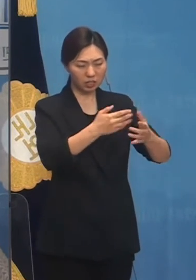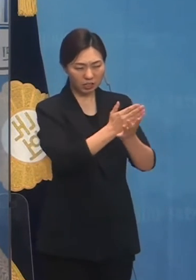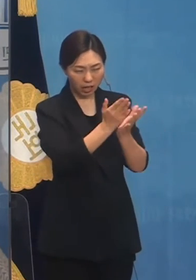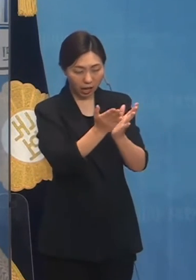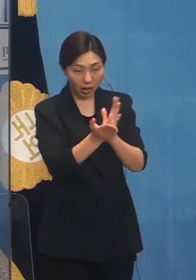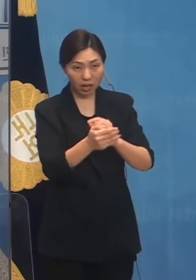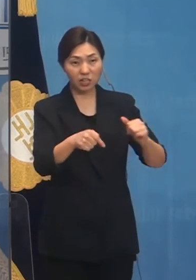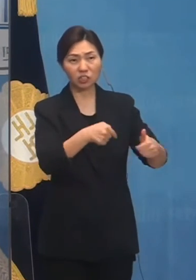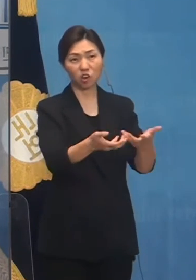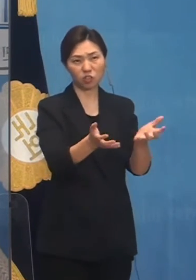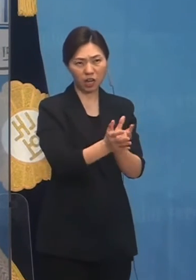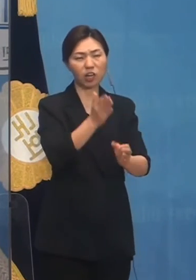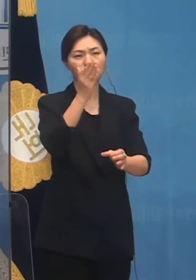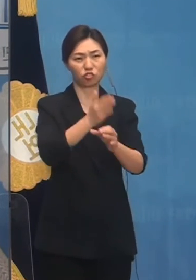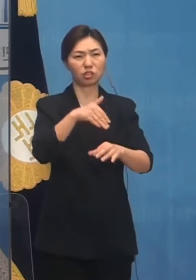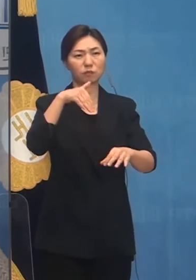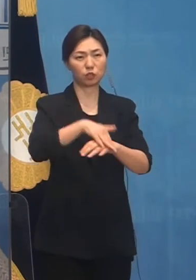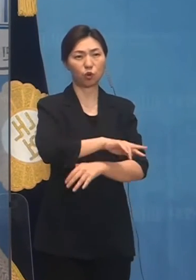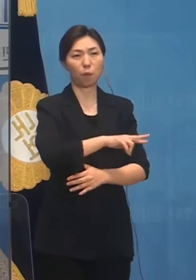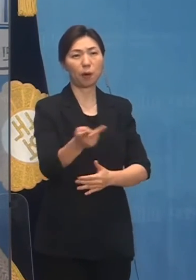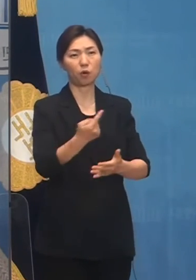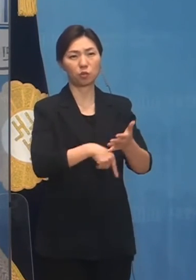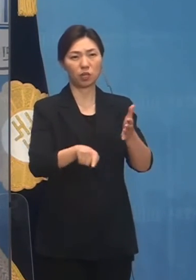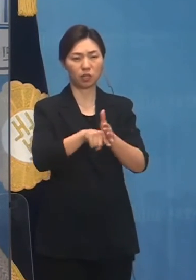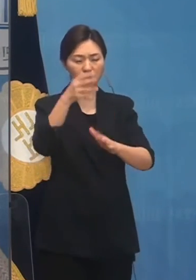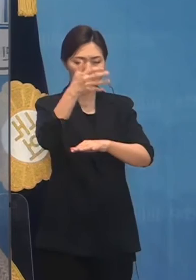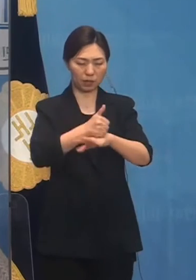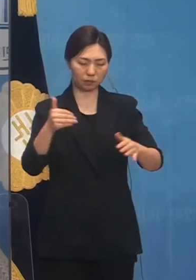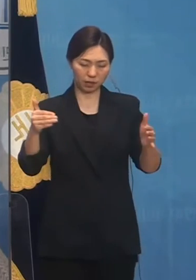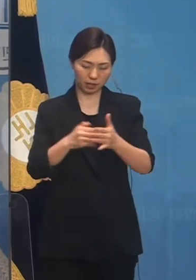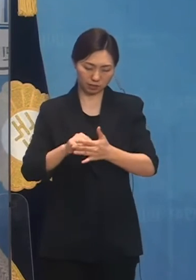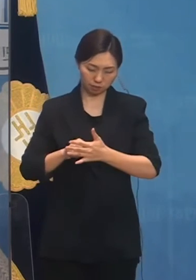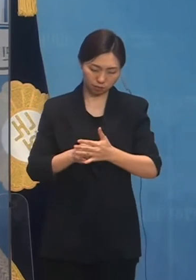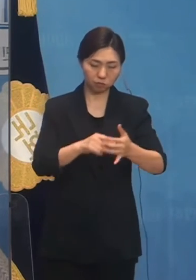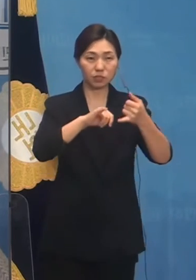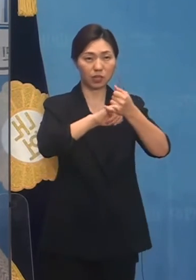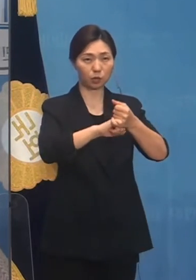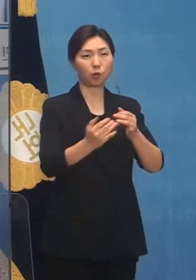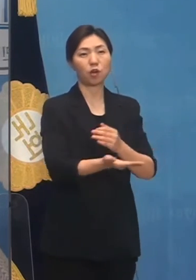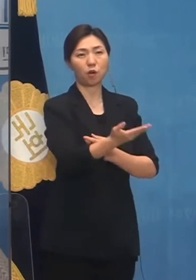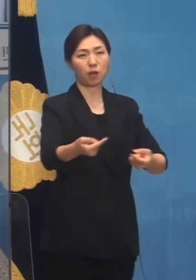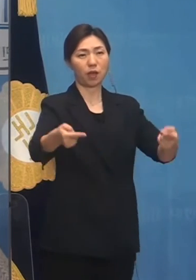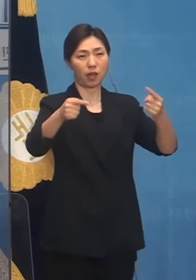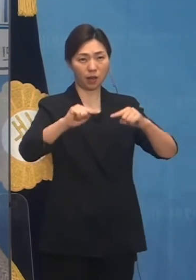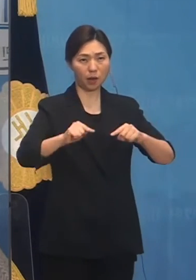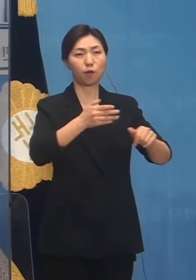위해서 끝까지 최선을 다하겠습니다. 함께 해주시기를 부탁드립니다. 감사합니다.